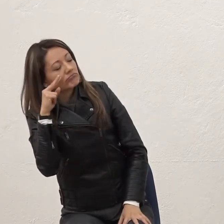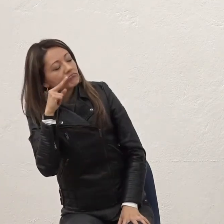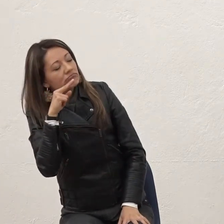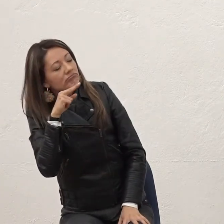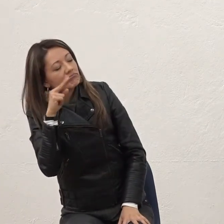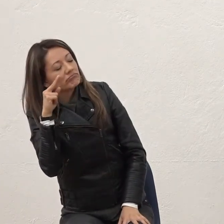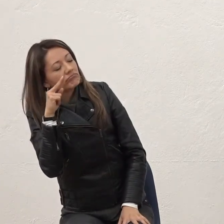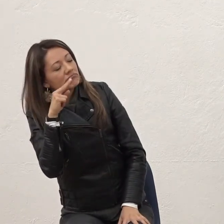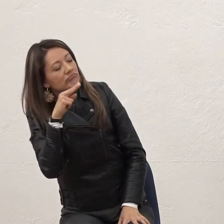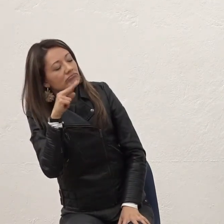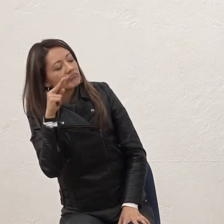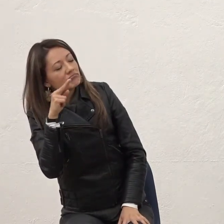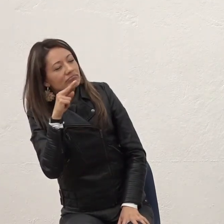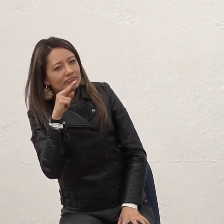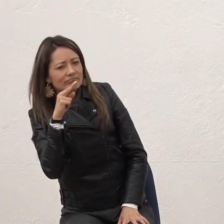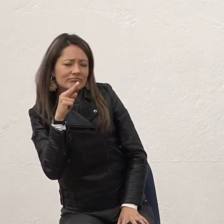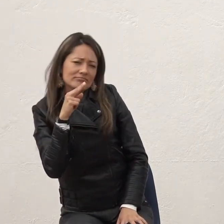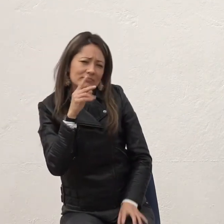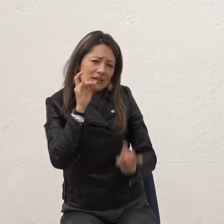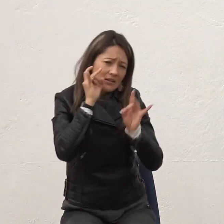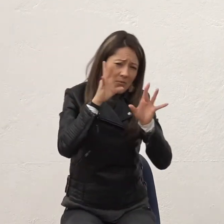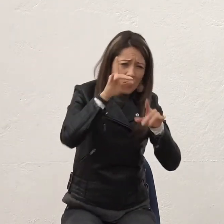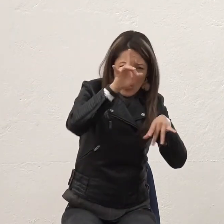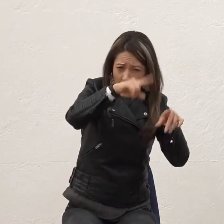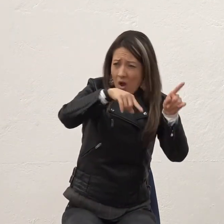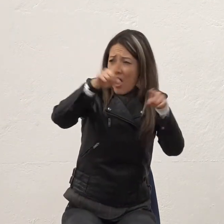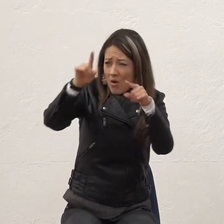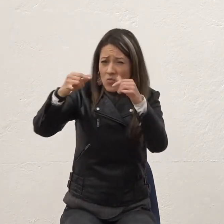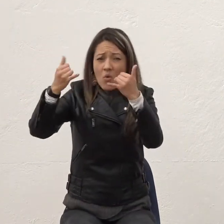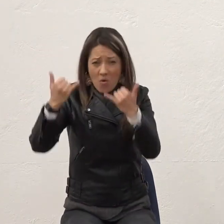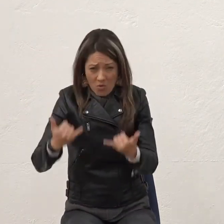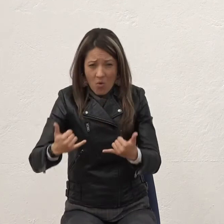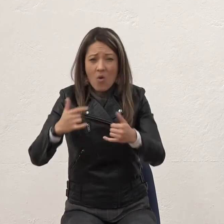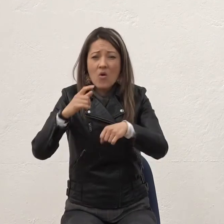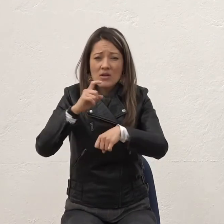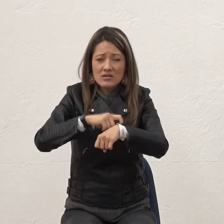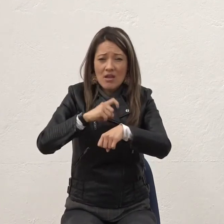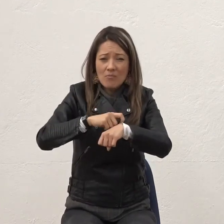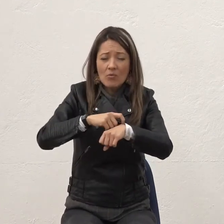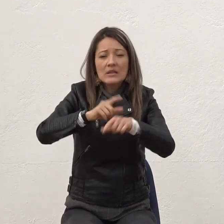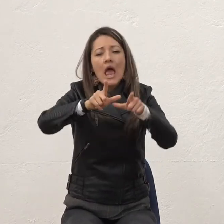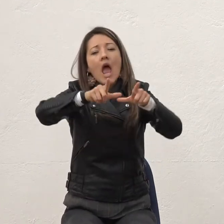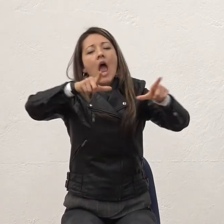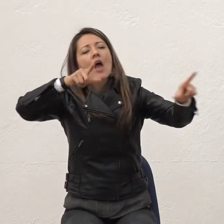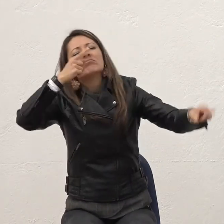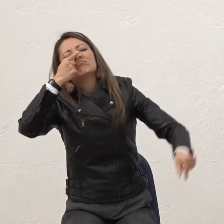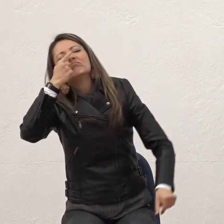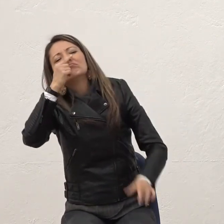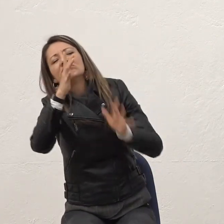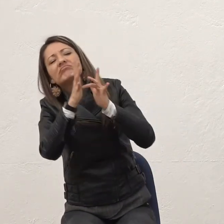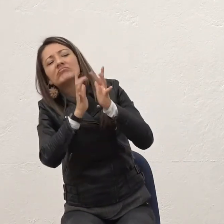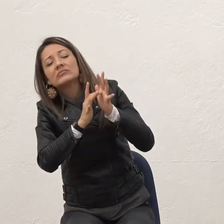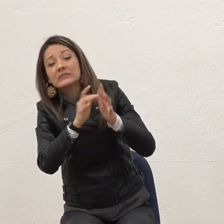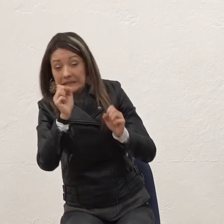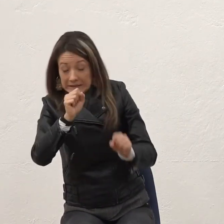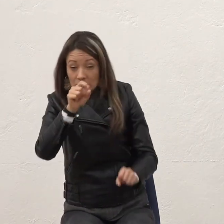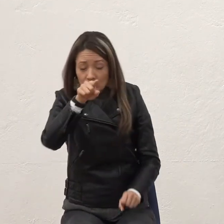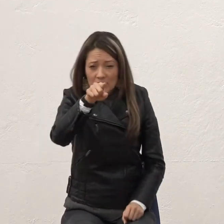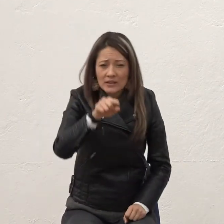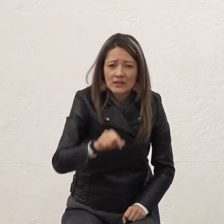lejos. ¿Será que hay alguien que está mirando a Jesús desde lejos? ¿Será que allí